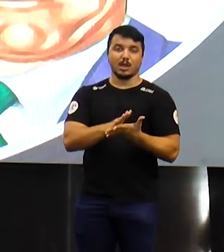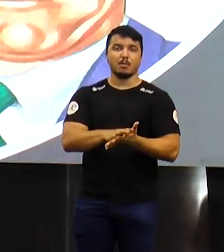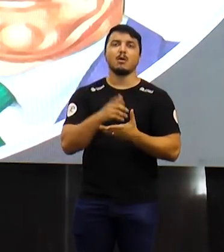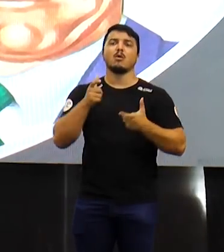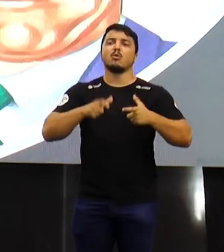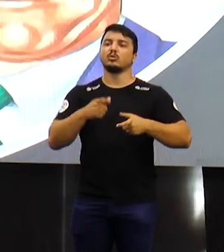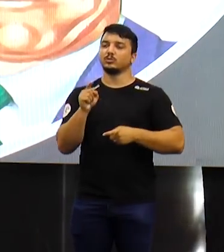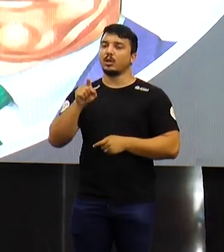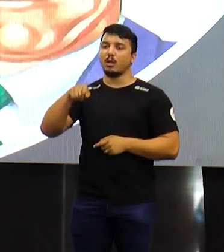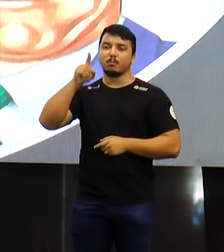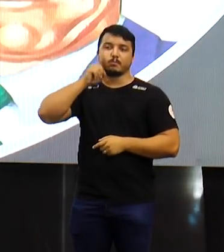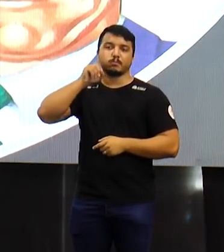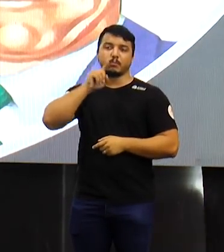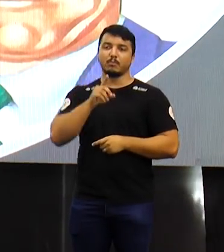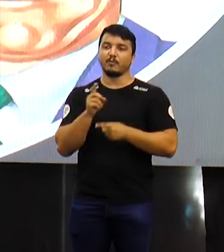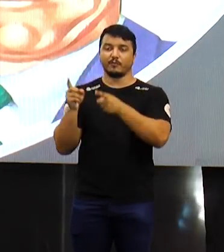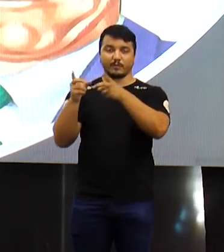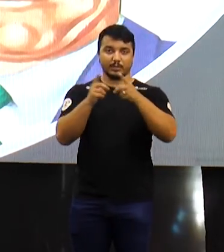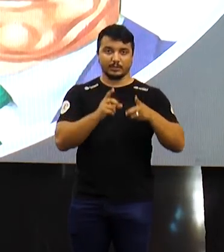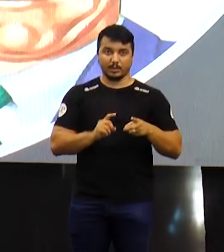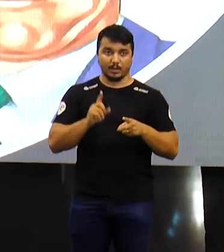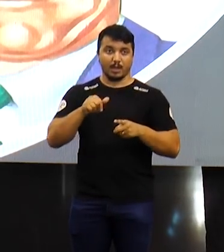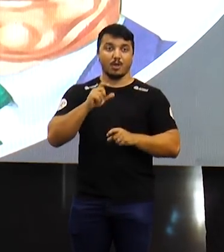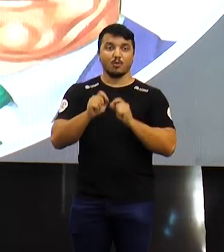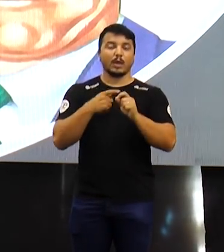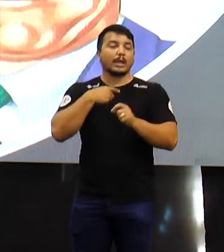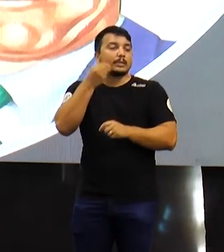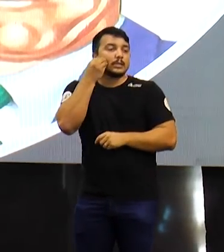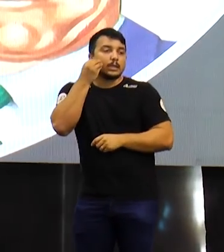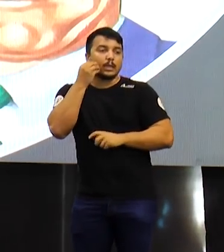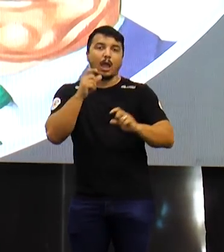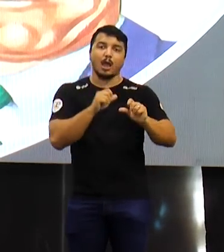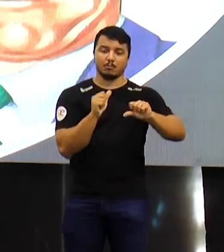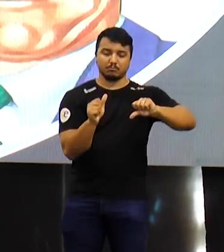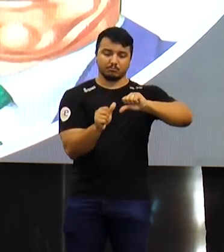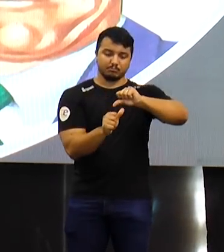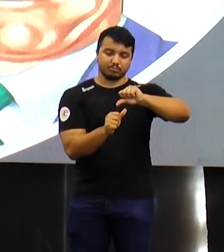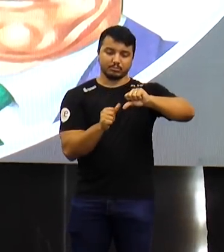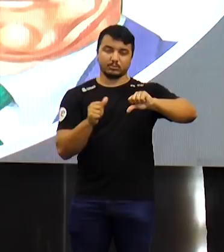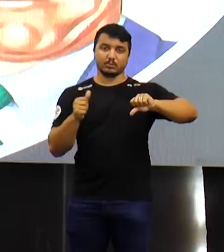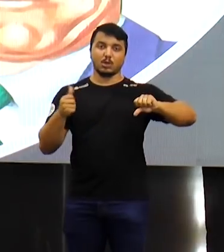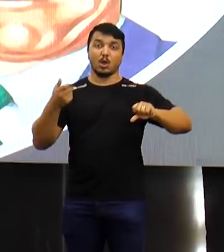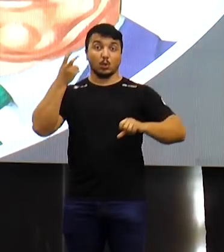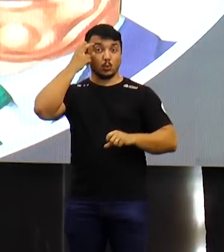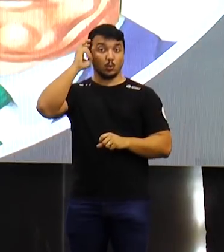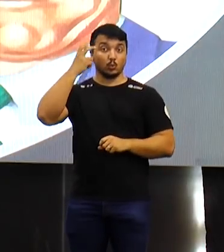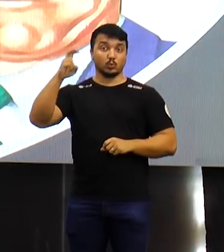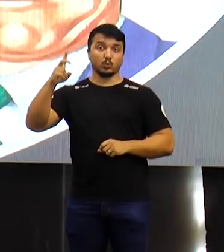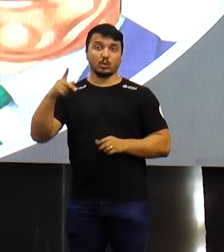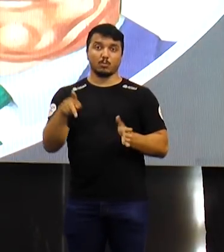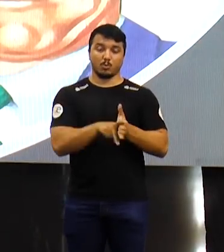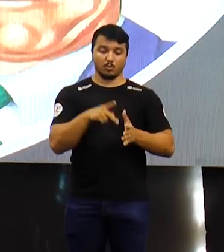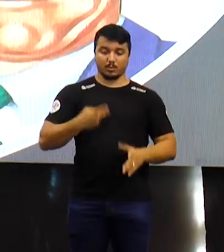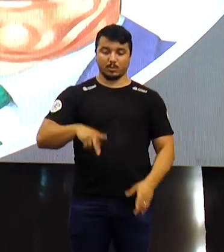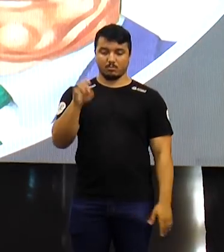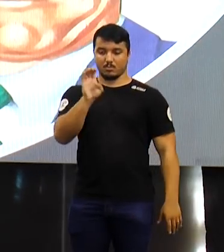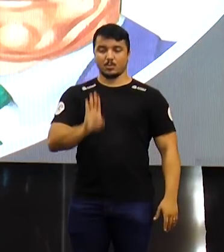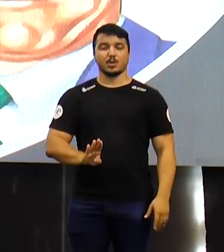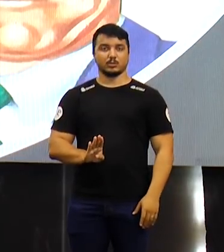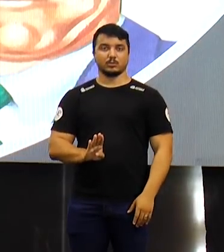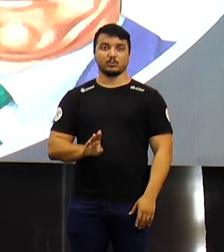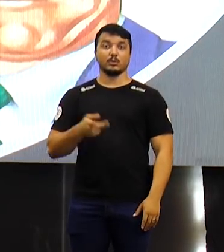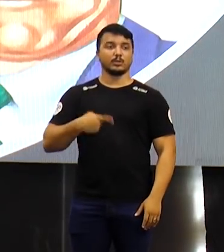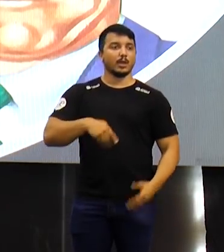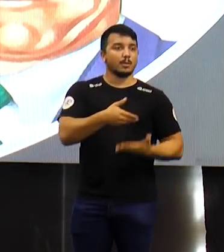parte de Vargas na tentativa de se moldar a identidade cultural brasileira. Na prova